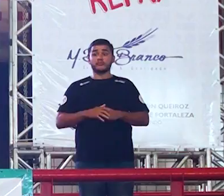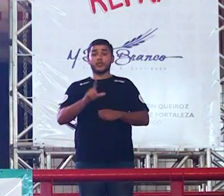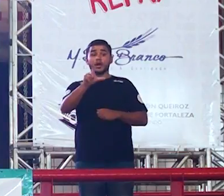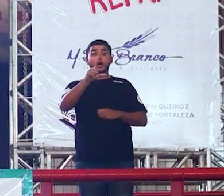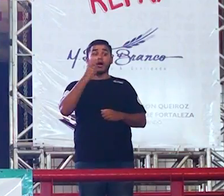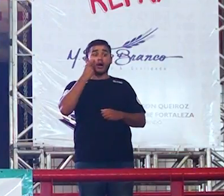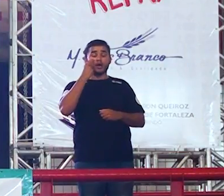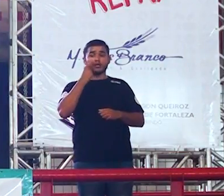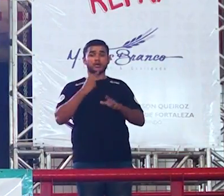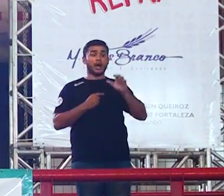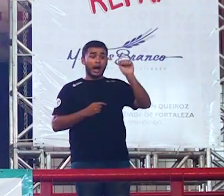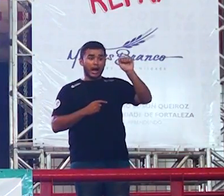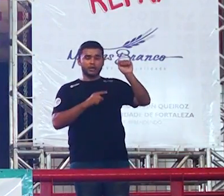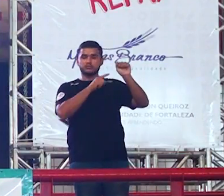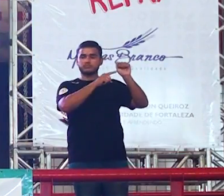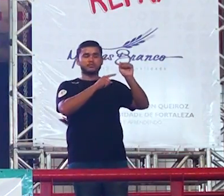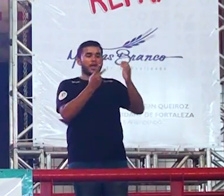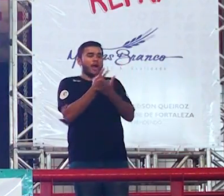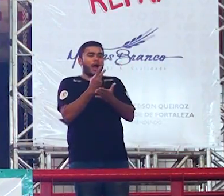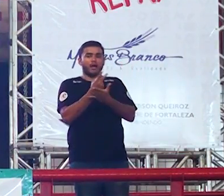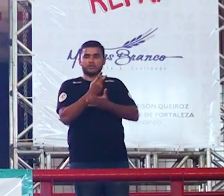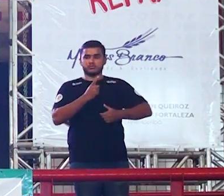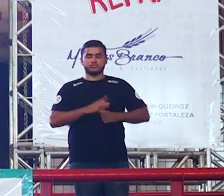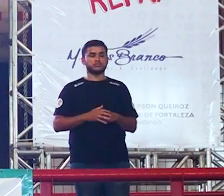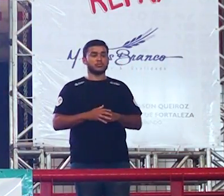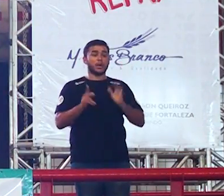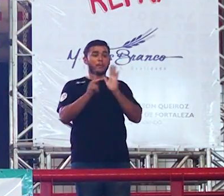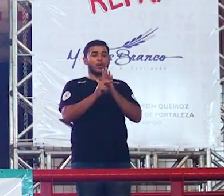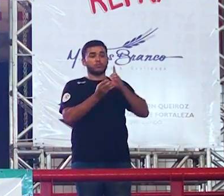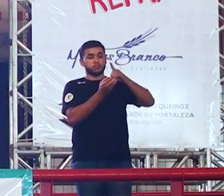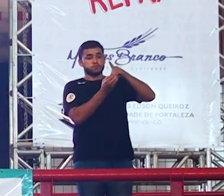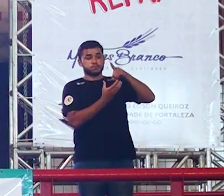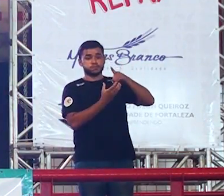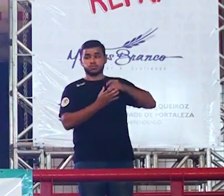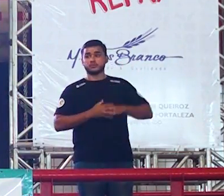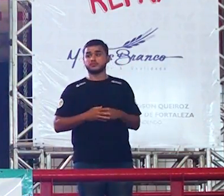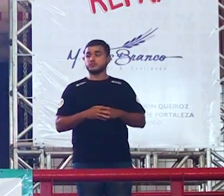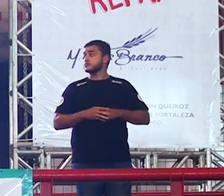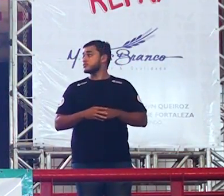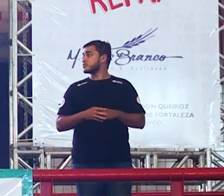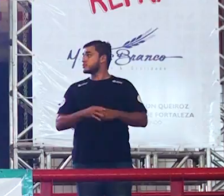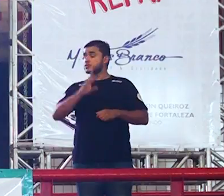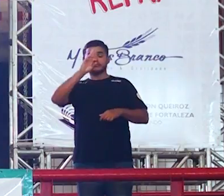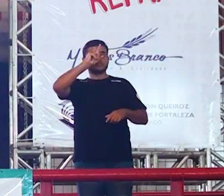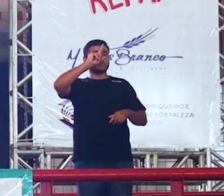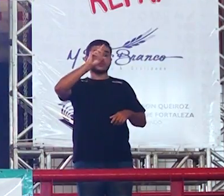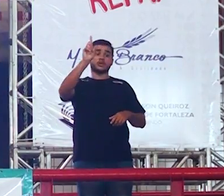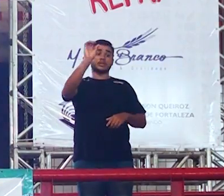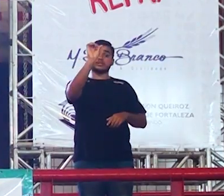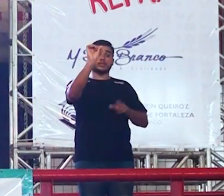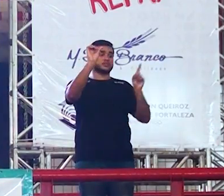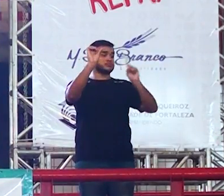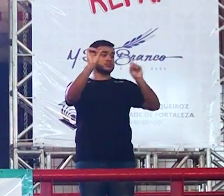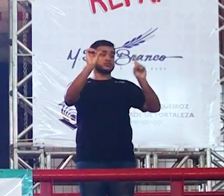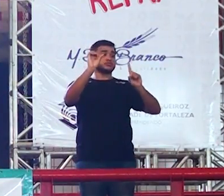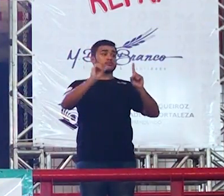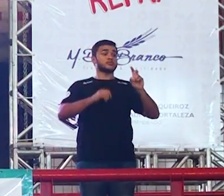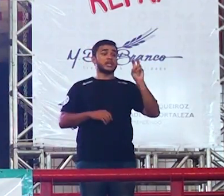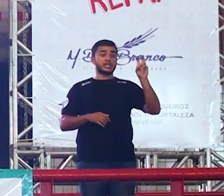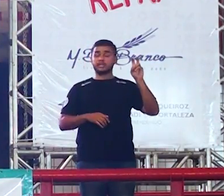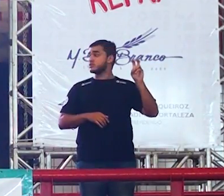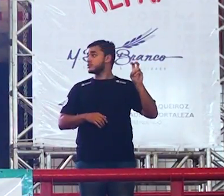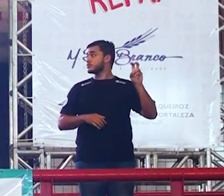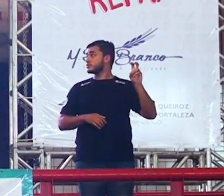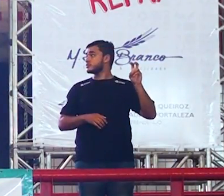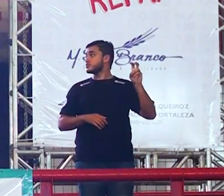Não são os ductos seminíferos, graças a Deus, que seriam um testículo. Opa, 5ª questão? 5ª questão, sai de